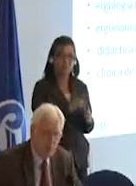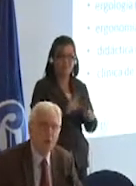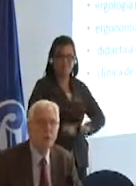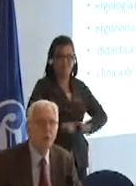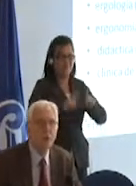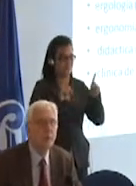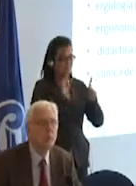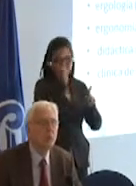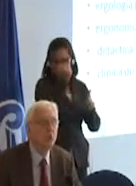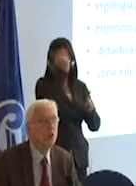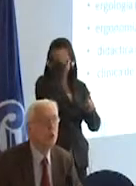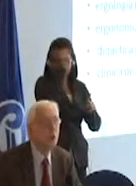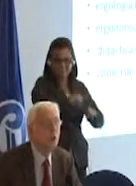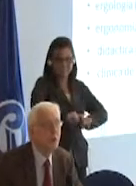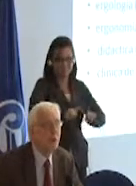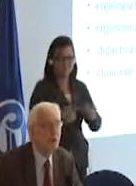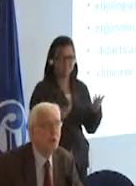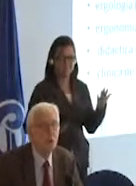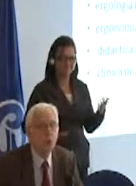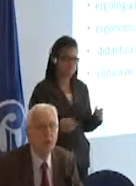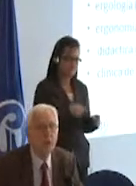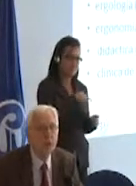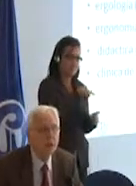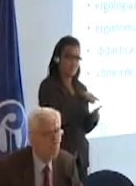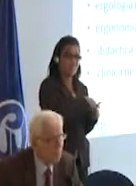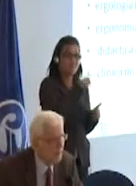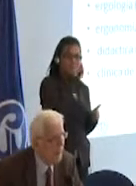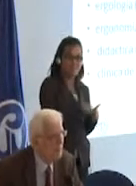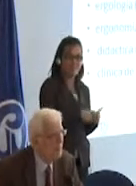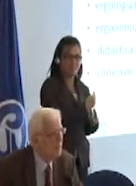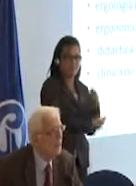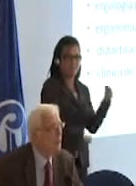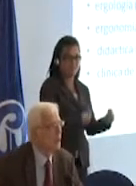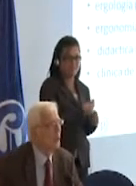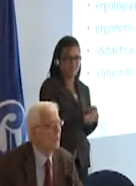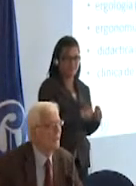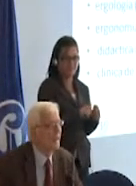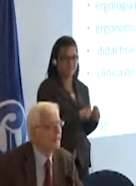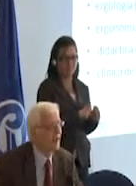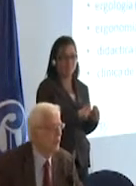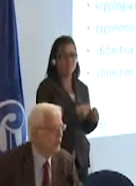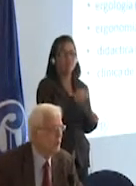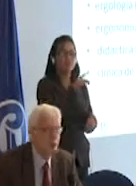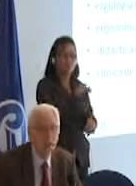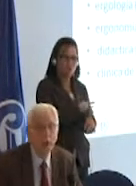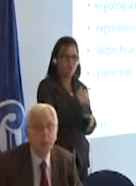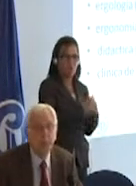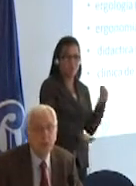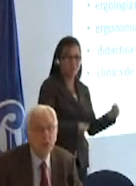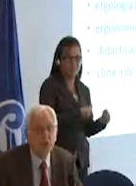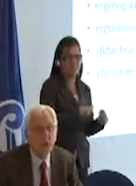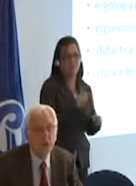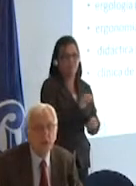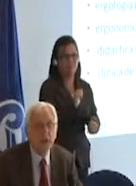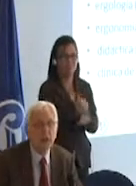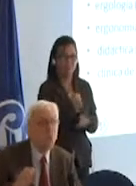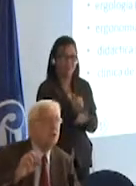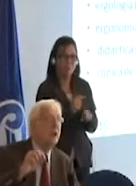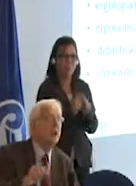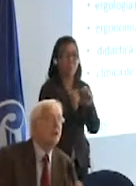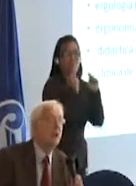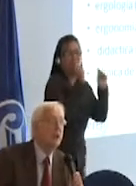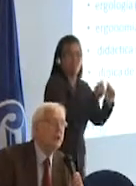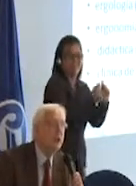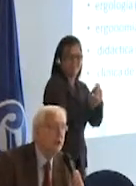distinción fundamental entre lo que debemos hacer, el trabajo que toca realizar, lo que llaman la tarea,